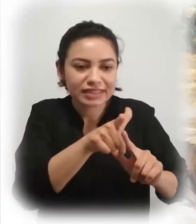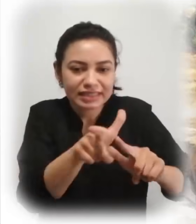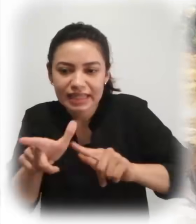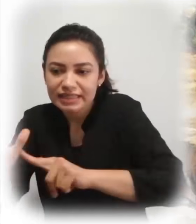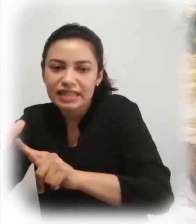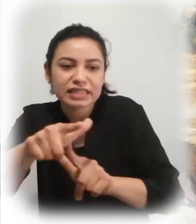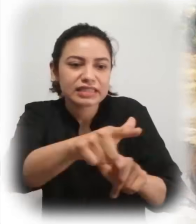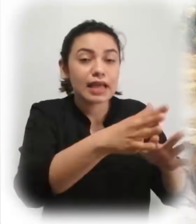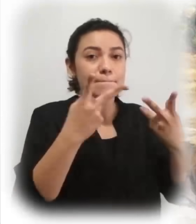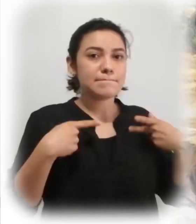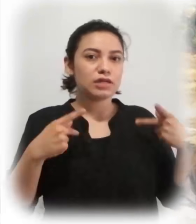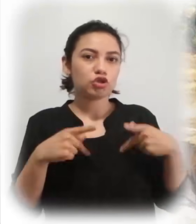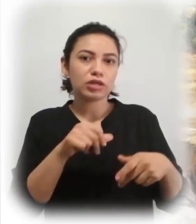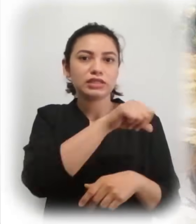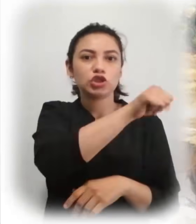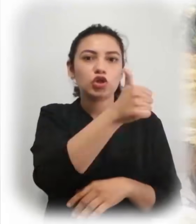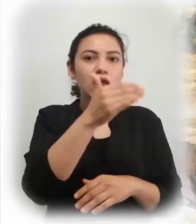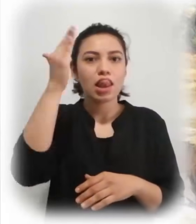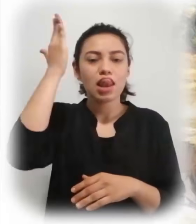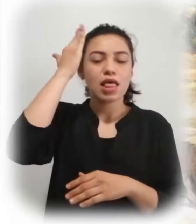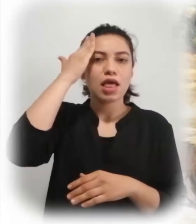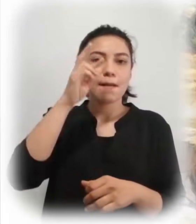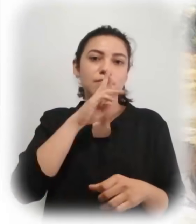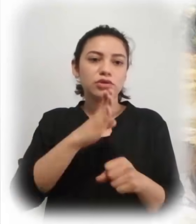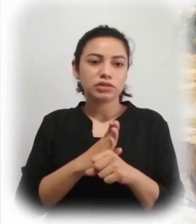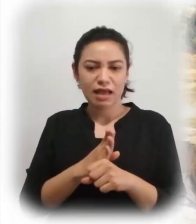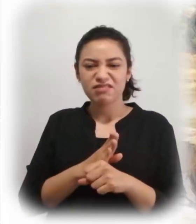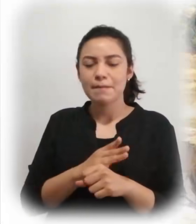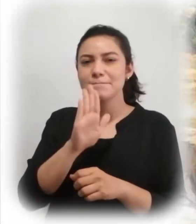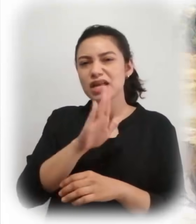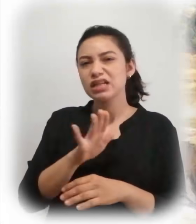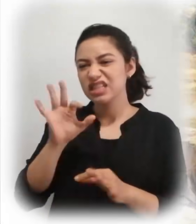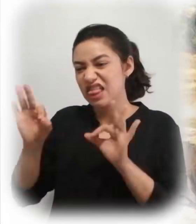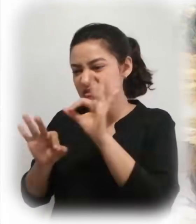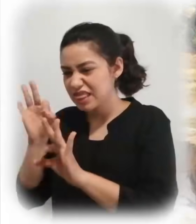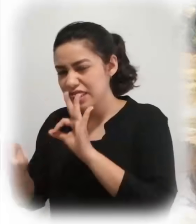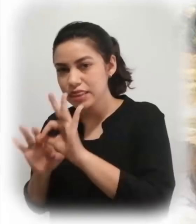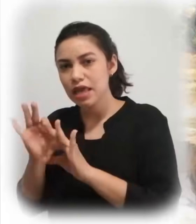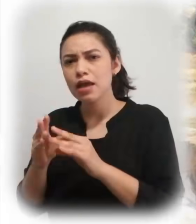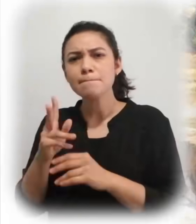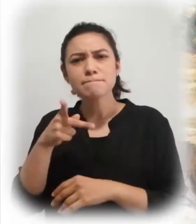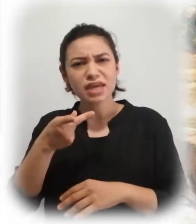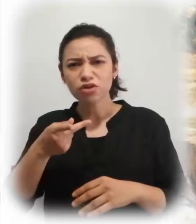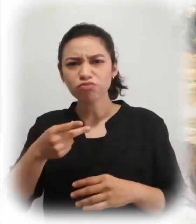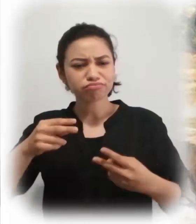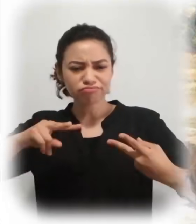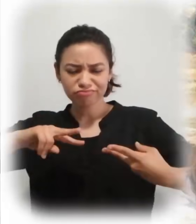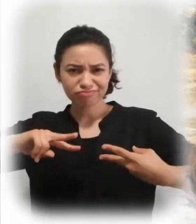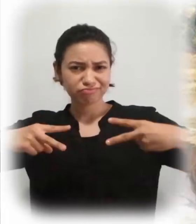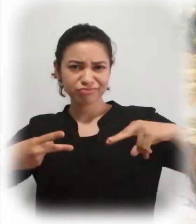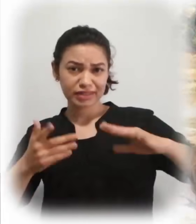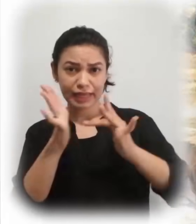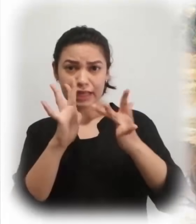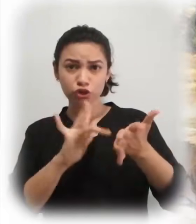manipulables. Muy lejos está Jesús de estas intenciones. Precisamente nos presenta lo